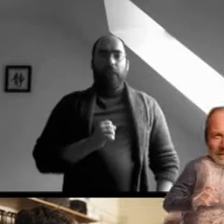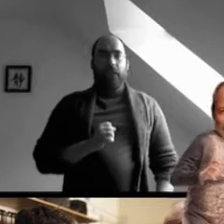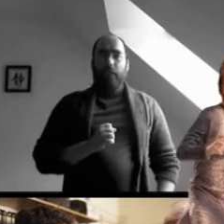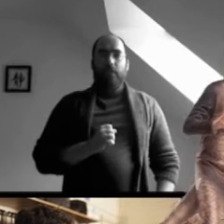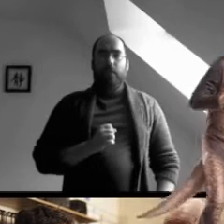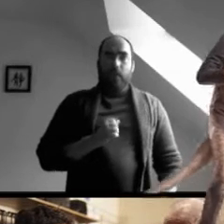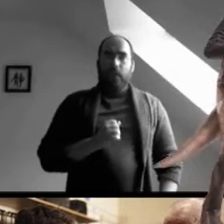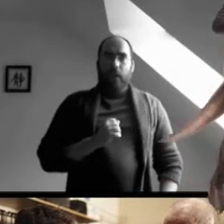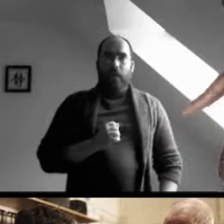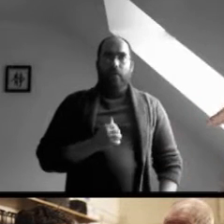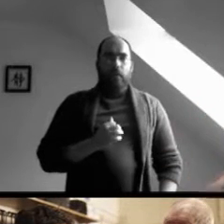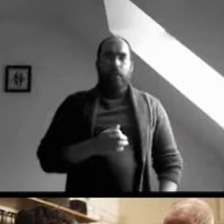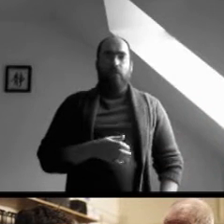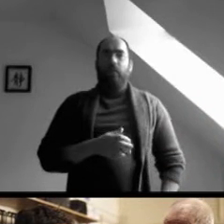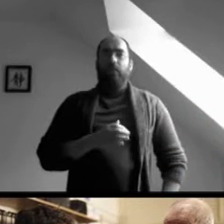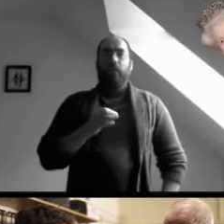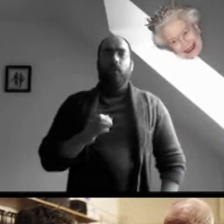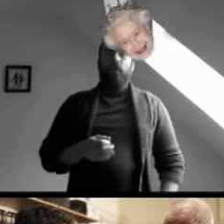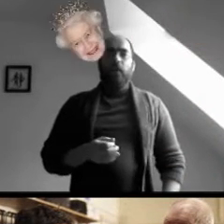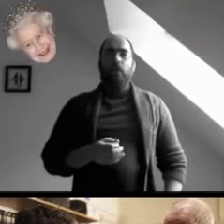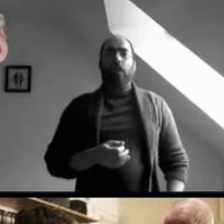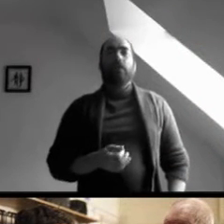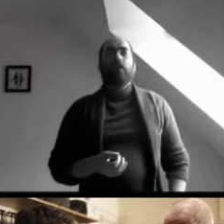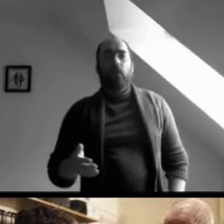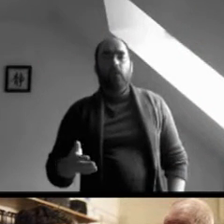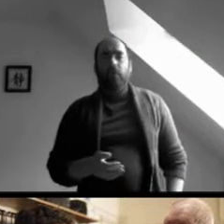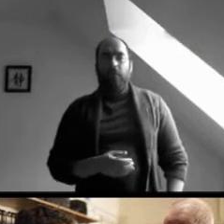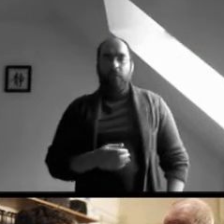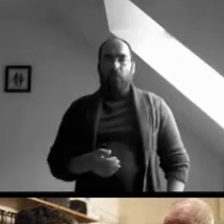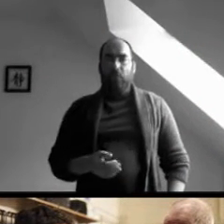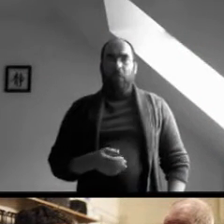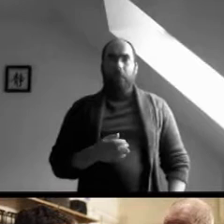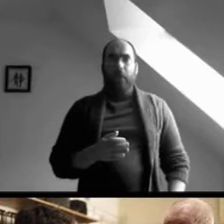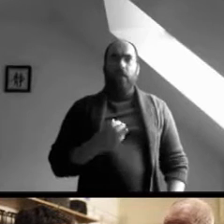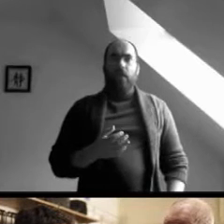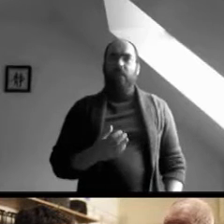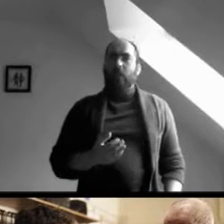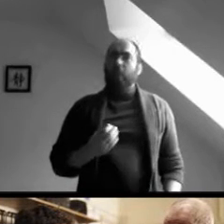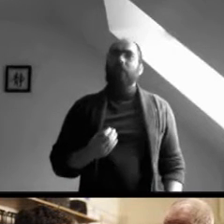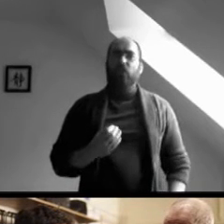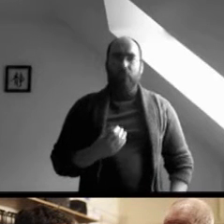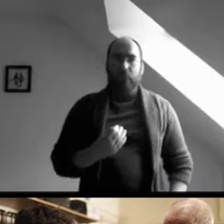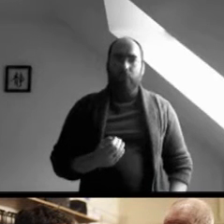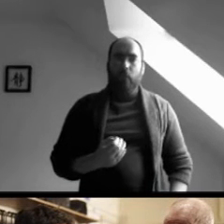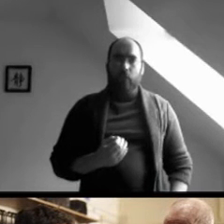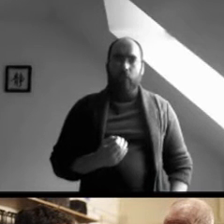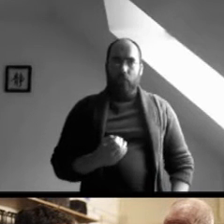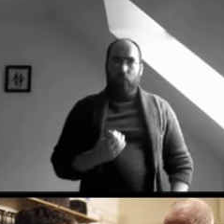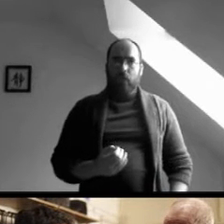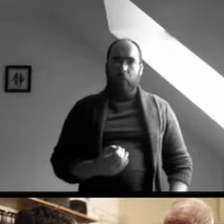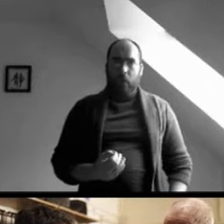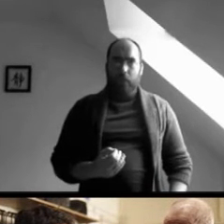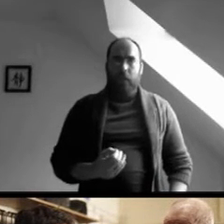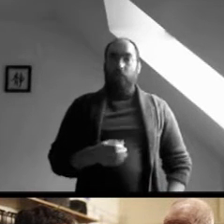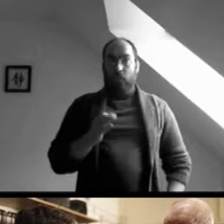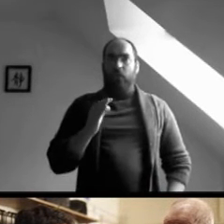restant, mais quel casting, quel claque. Certains seront tentés de faire la comparaison avec Breaking the Waves, mais laissez-moi vous dire que personne n'arrive à la putain de cheville de Peter Mullan dans ce